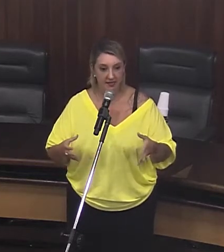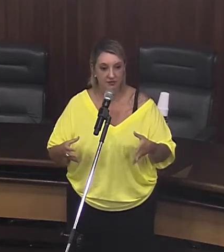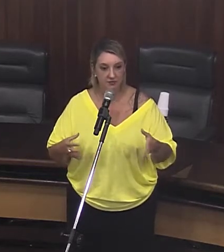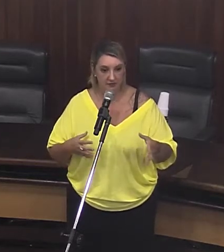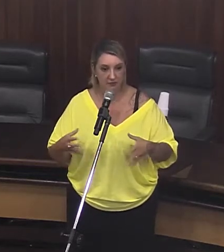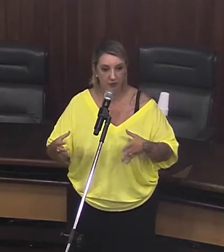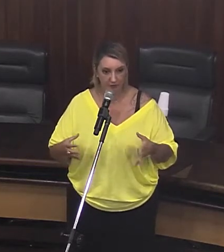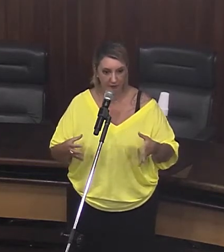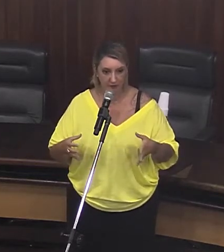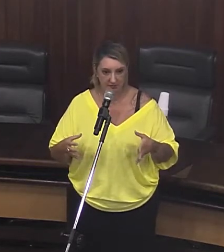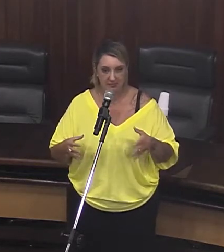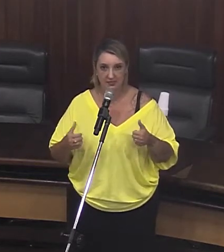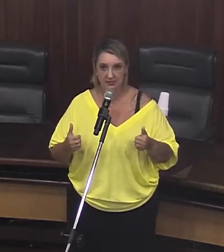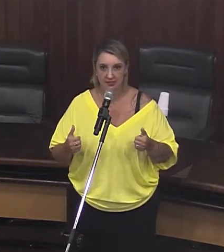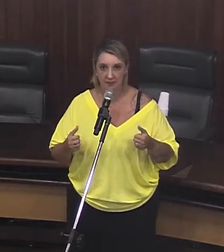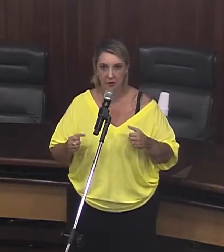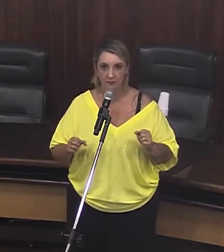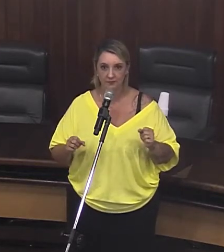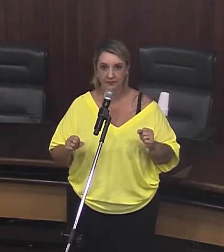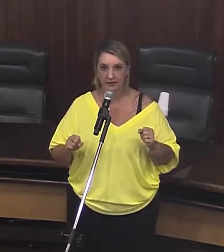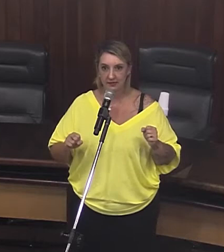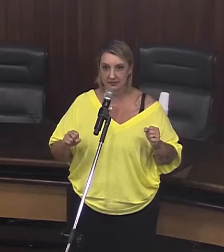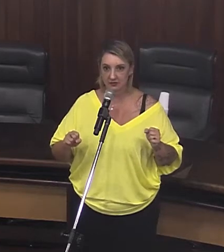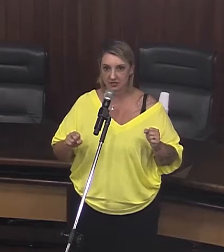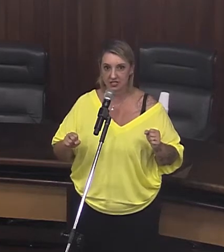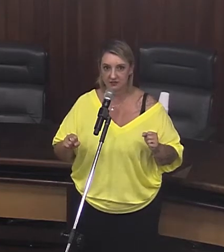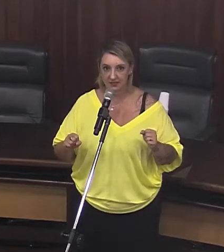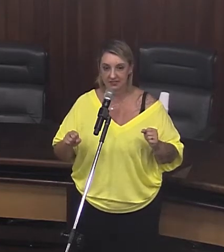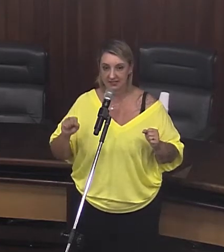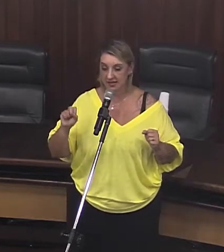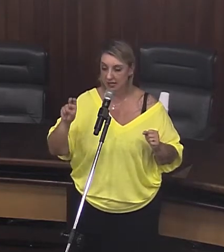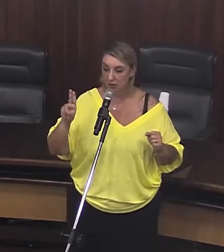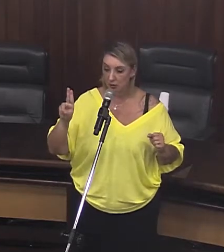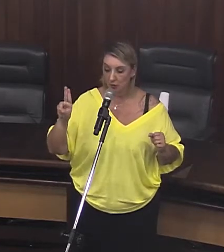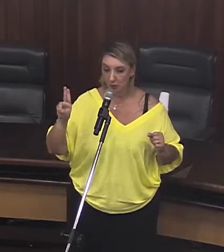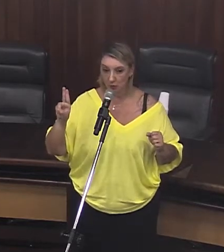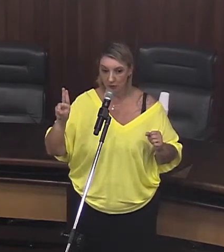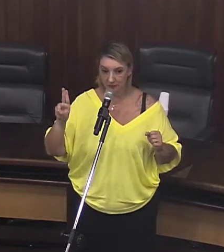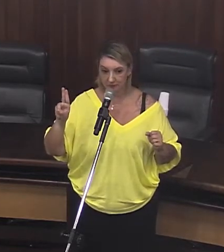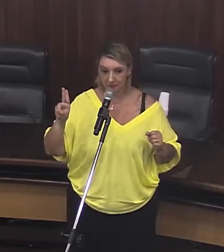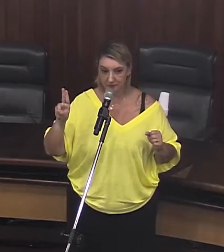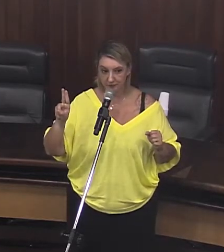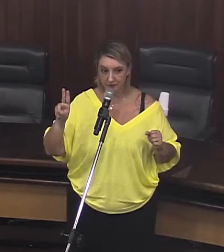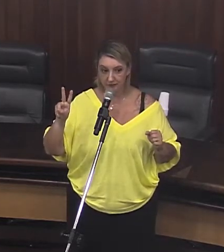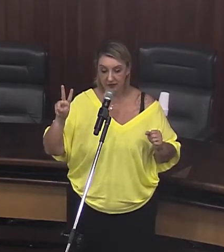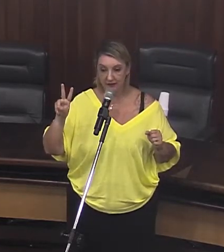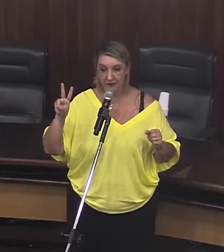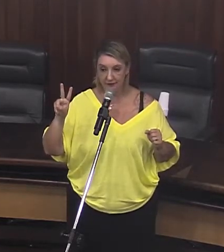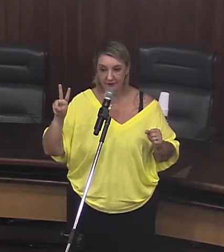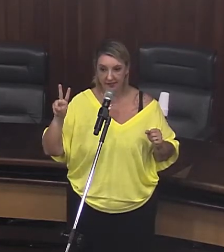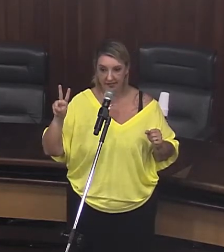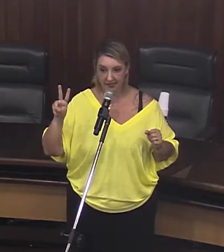mais confusas, tá bom? Então, a gente fez T, U, V,